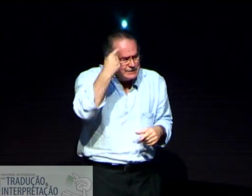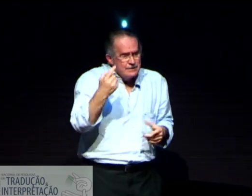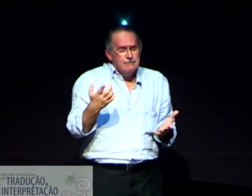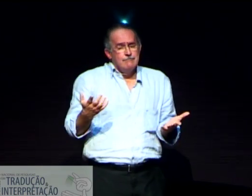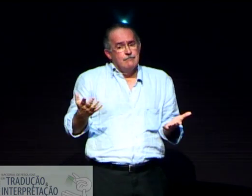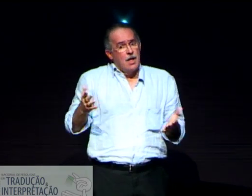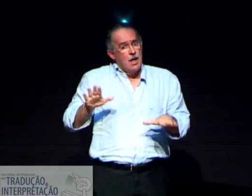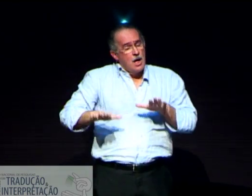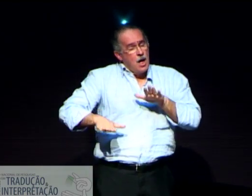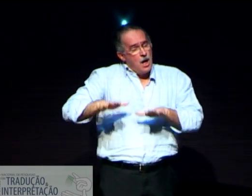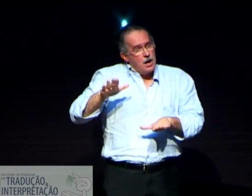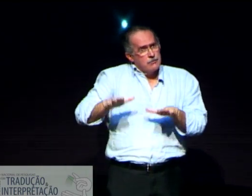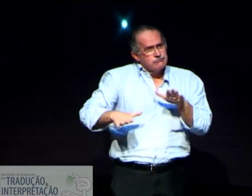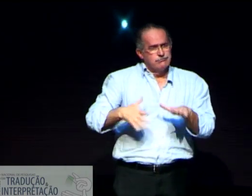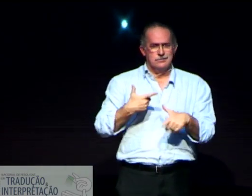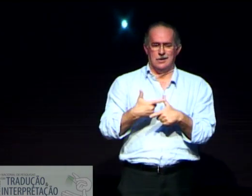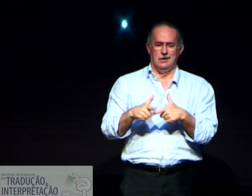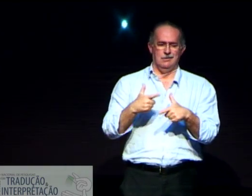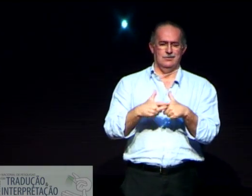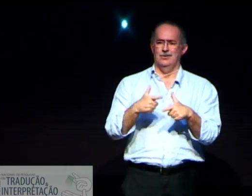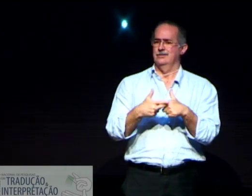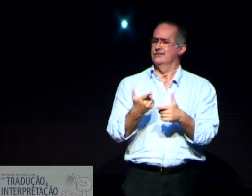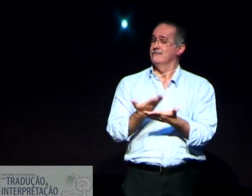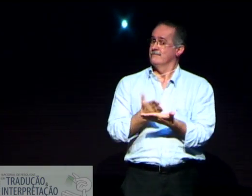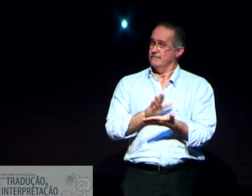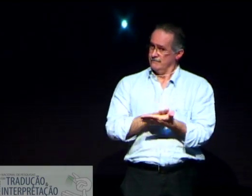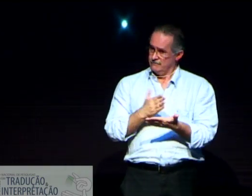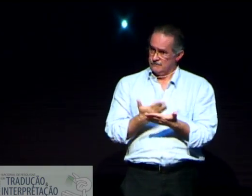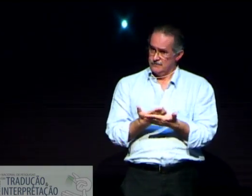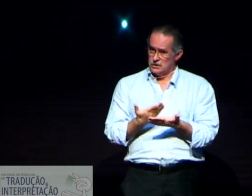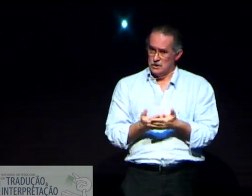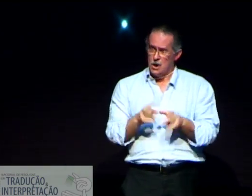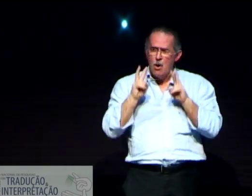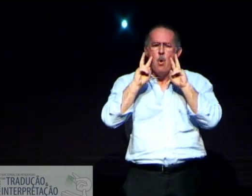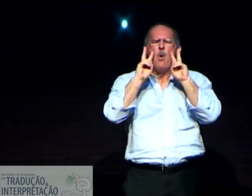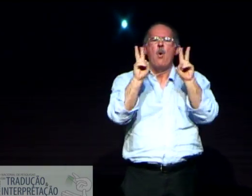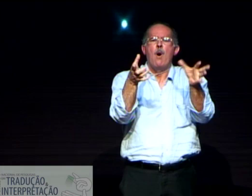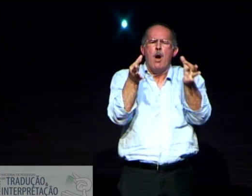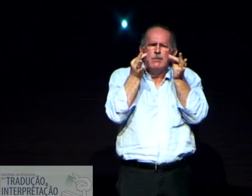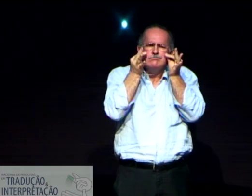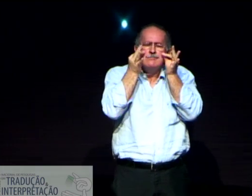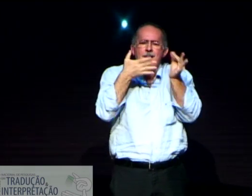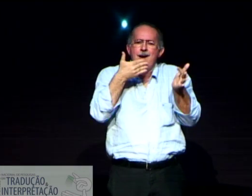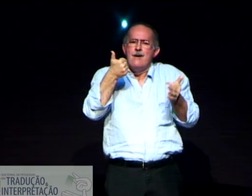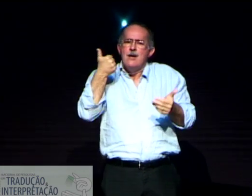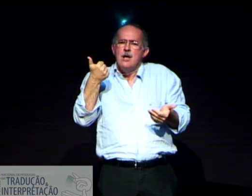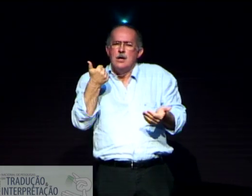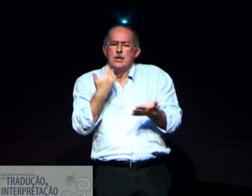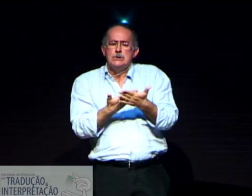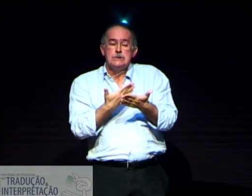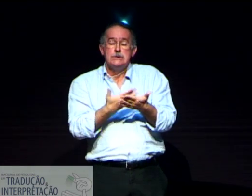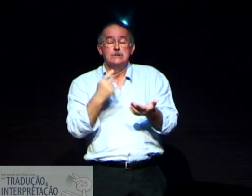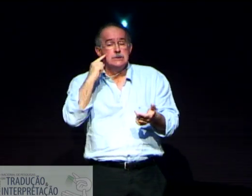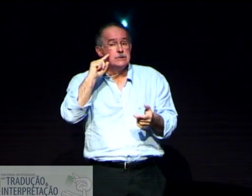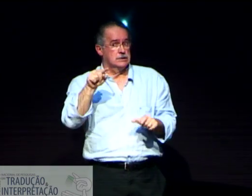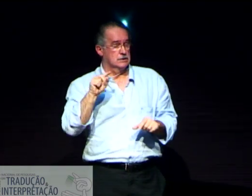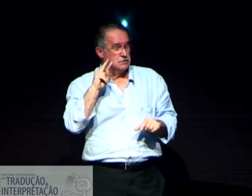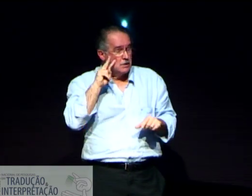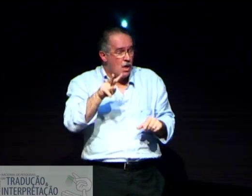Então, qual seria a justificativa ou pergunta de pesquisa em relação a esses possíveis problemas de tradução? Como nós podemos